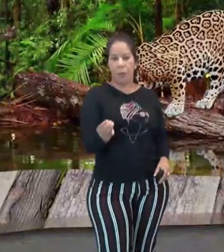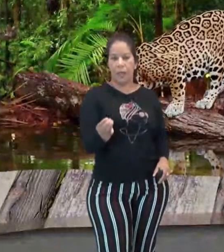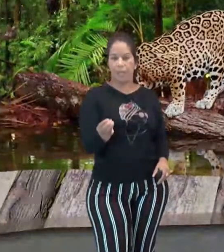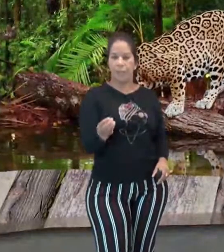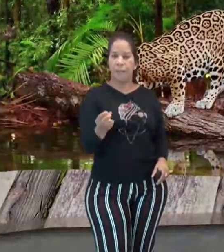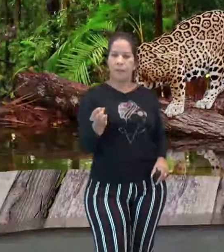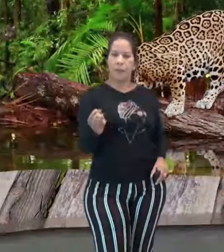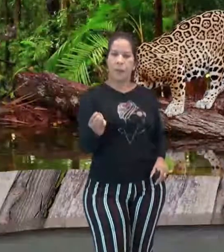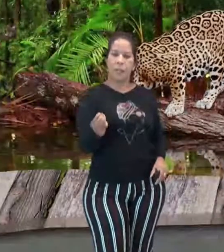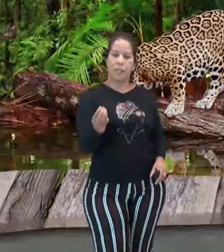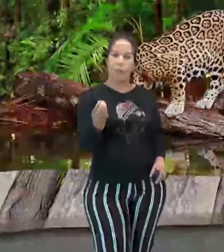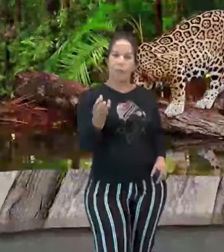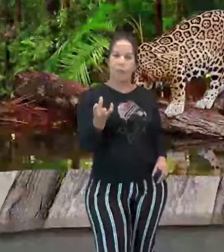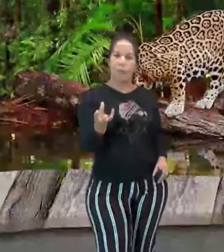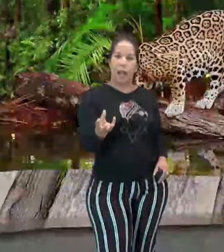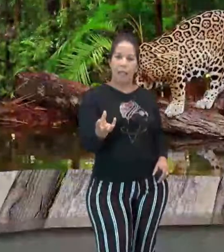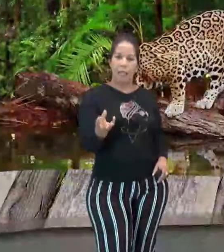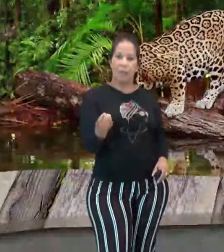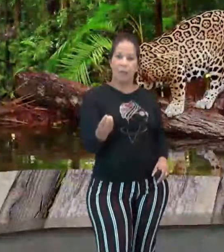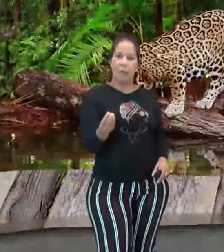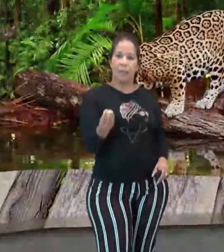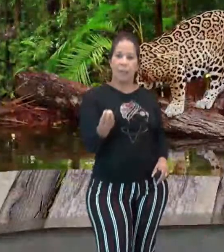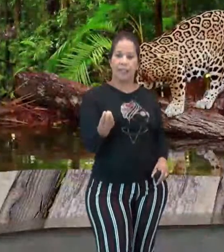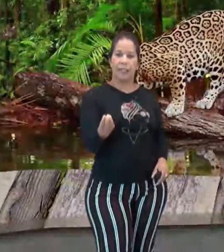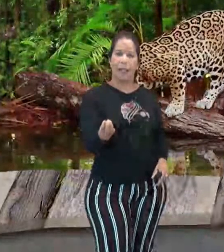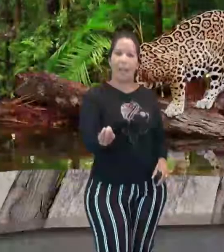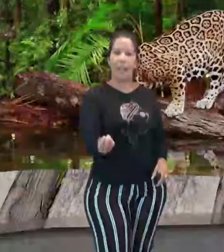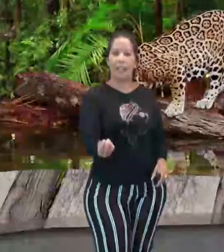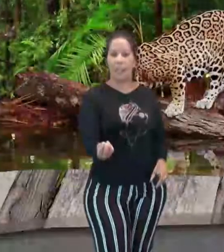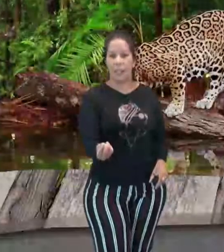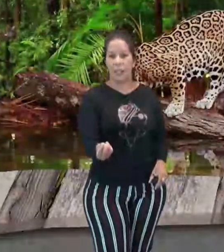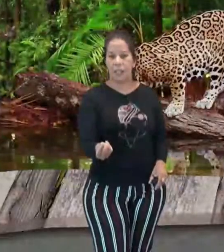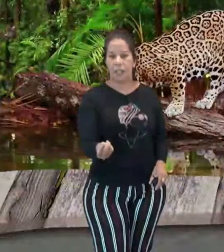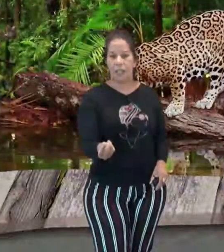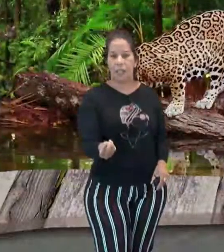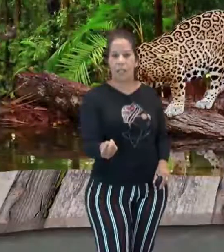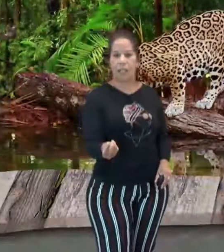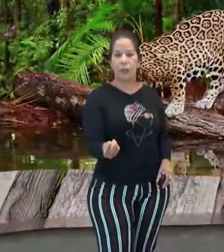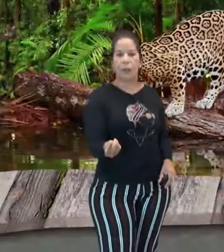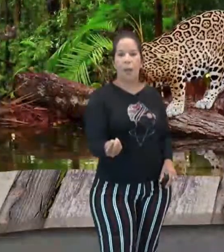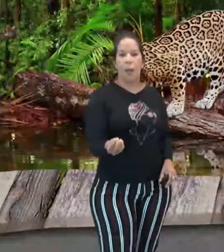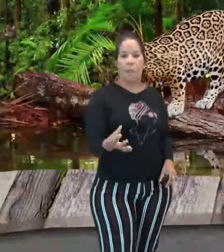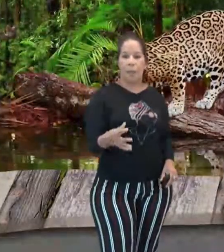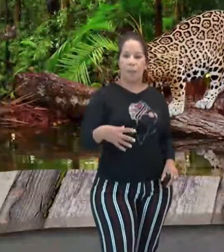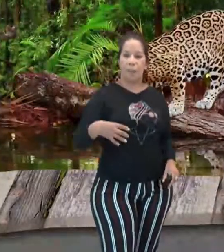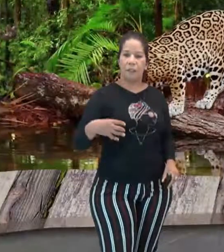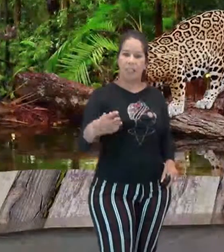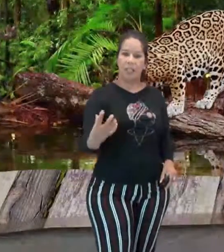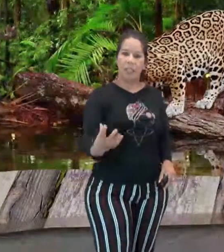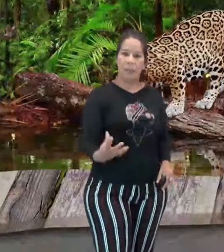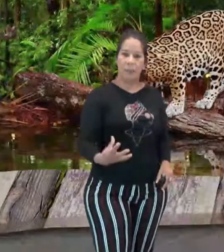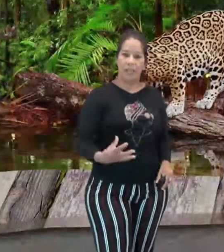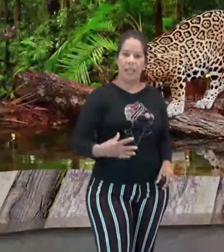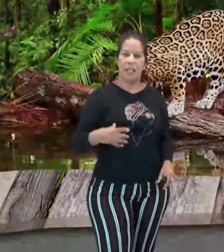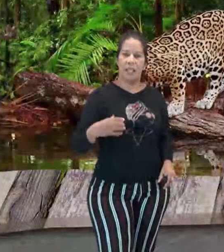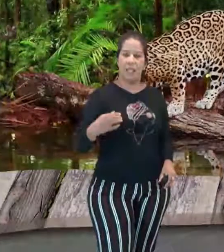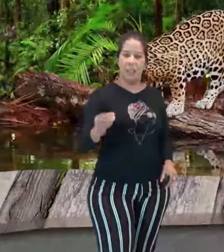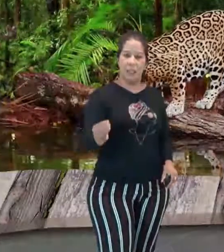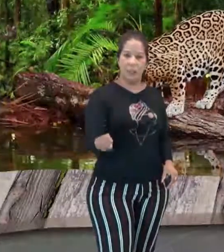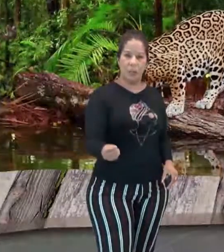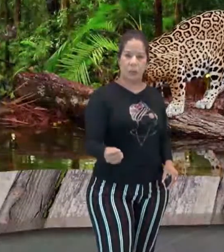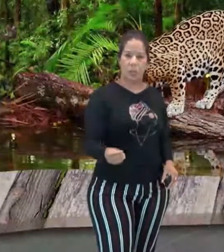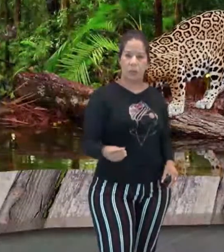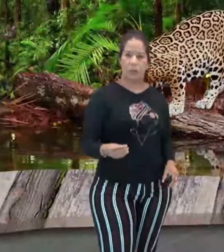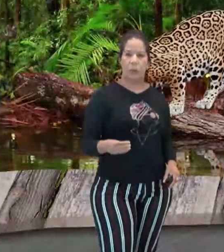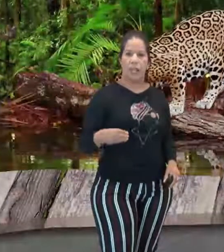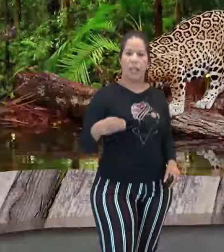próximo da uretra. Então elas são estimuladas e elas começam a secretar esse líquido para poder fazer essa limpeza,